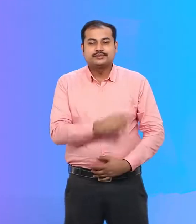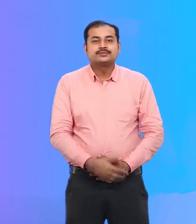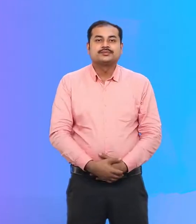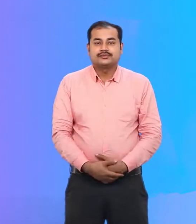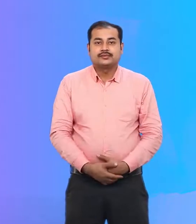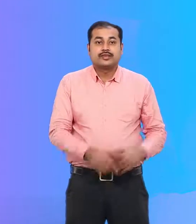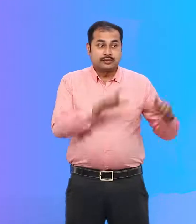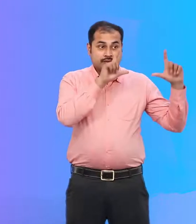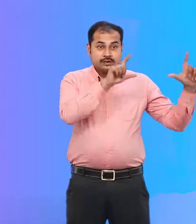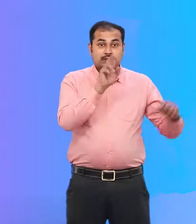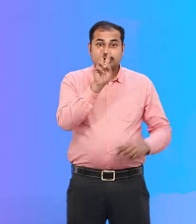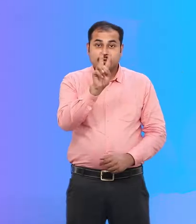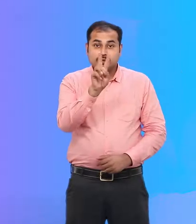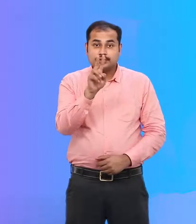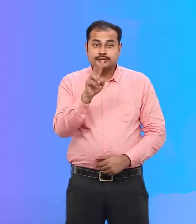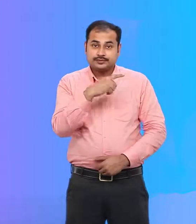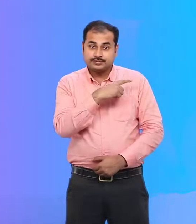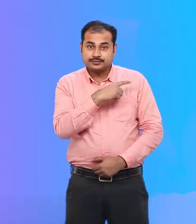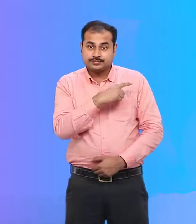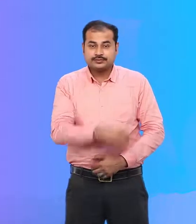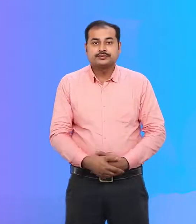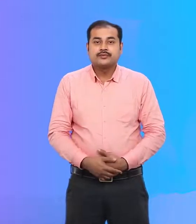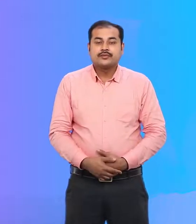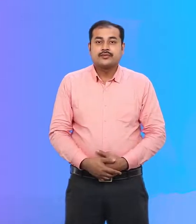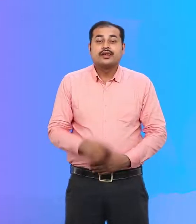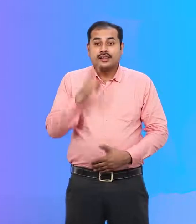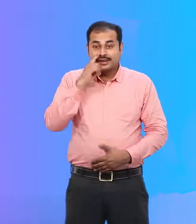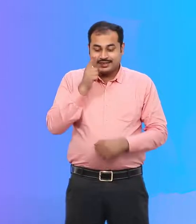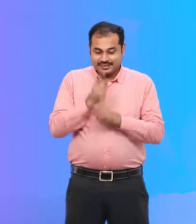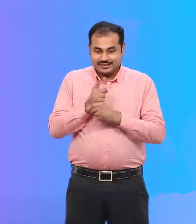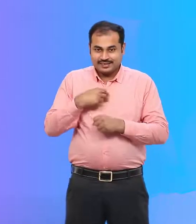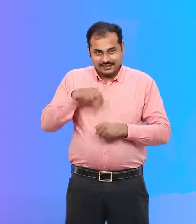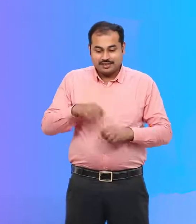कि दूसरे चित्र में शिक्षिका बच्चों की ओर मुंह करके खड़ी है